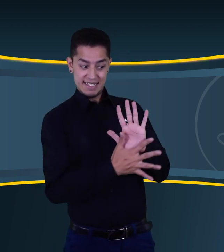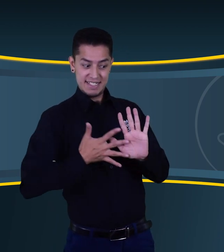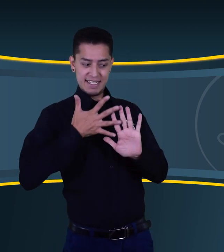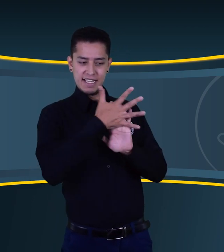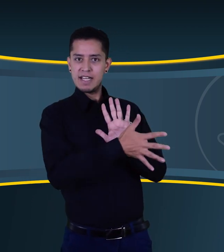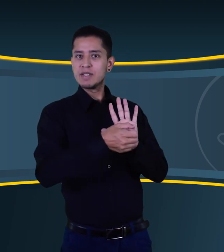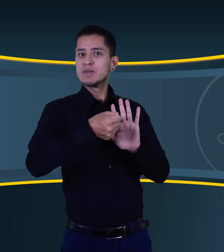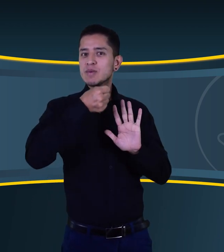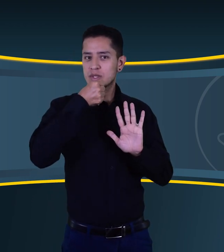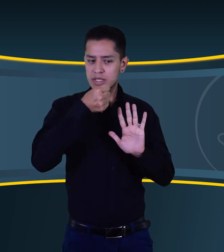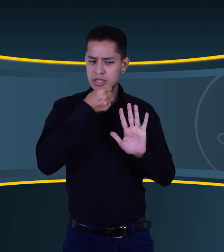notiseñales